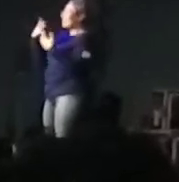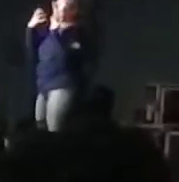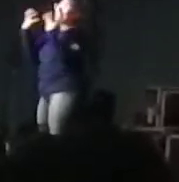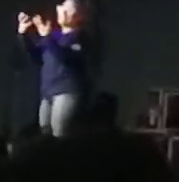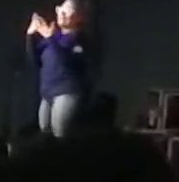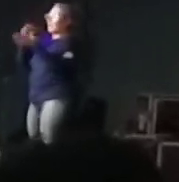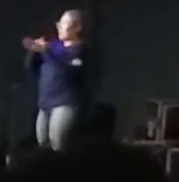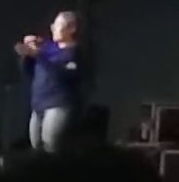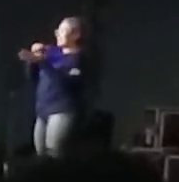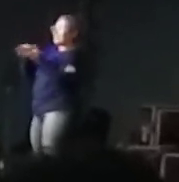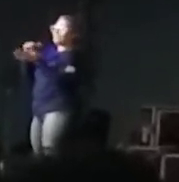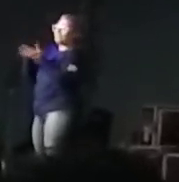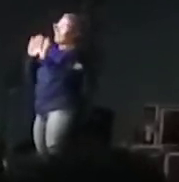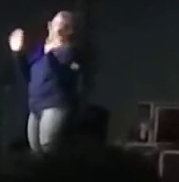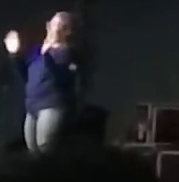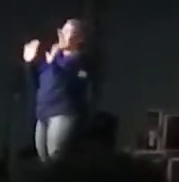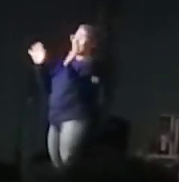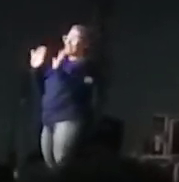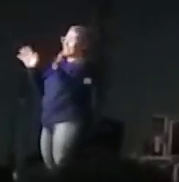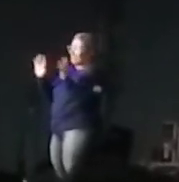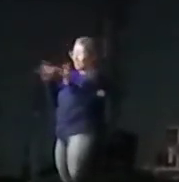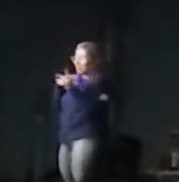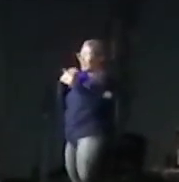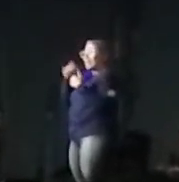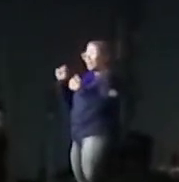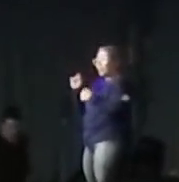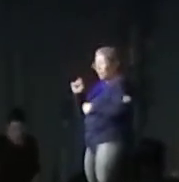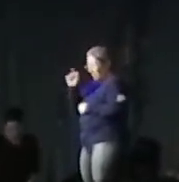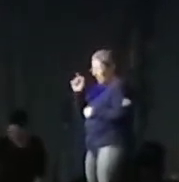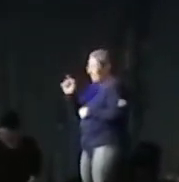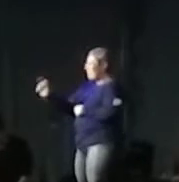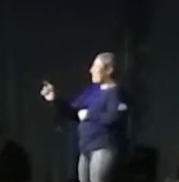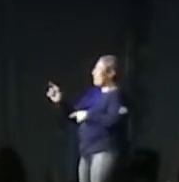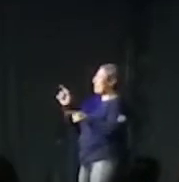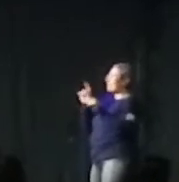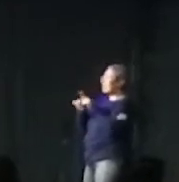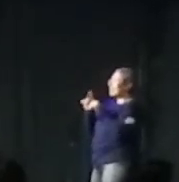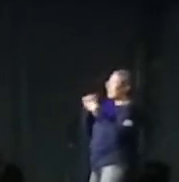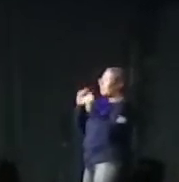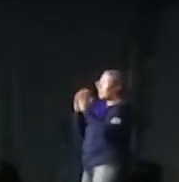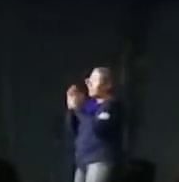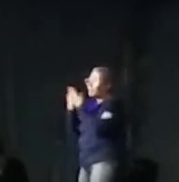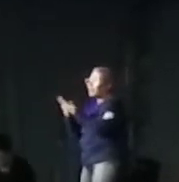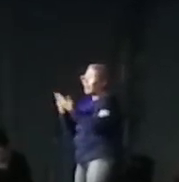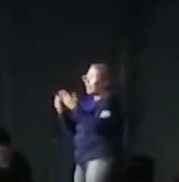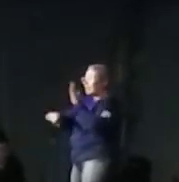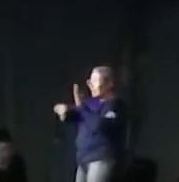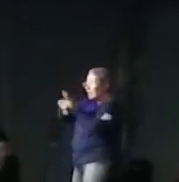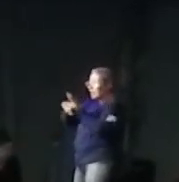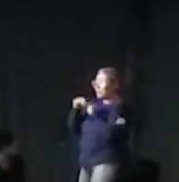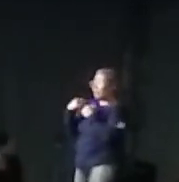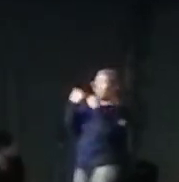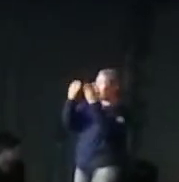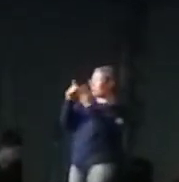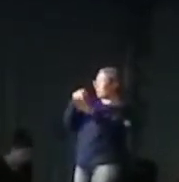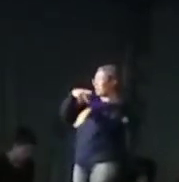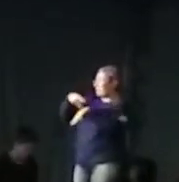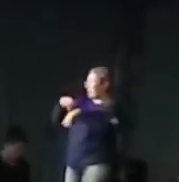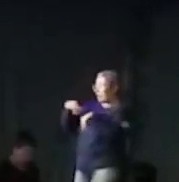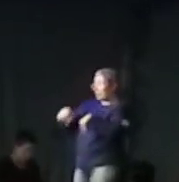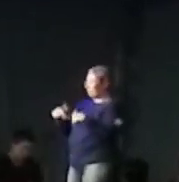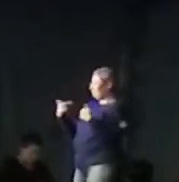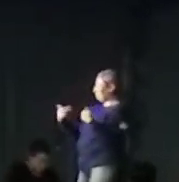quero escrever. Nem tinha true crime, era uma palavra de sessão de livraria no exterior. Mas não era, não